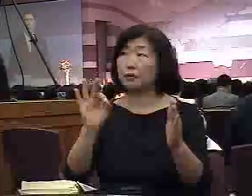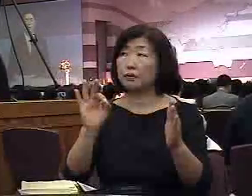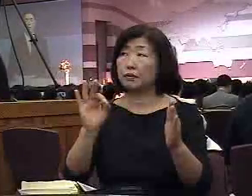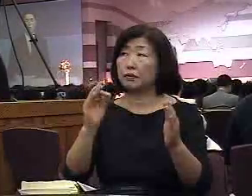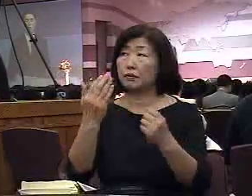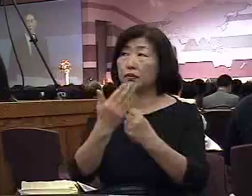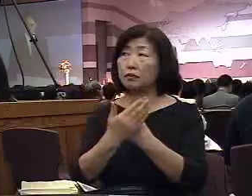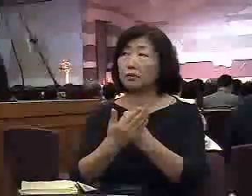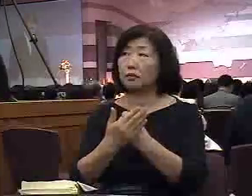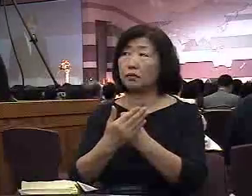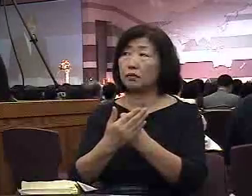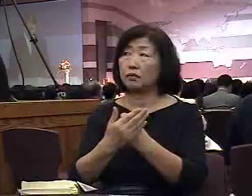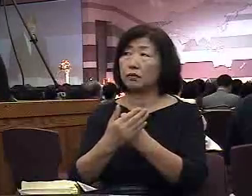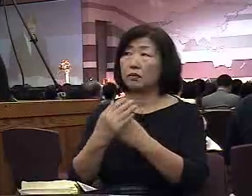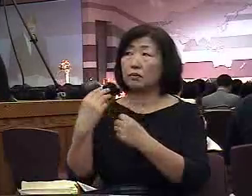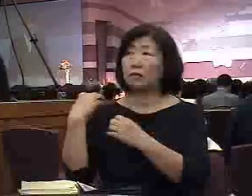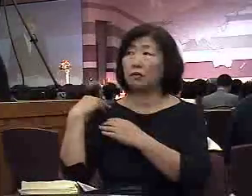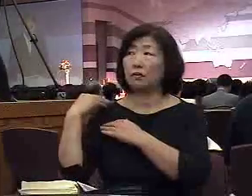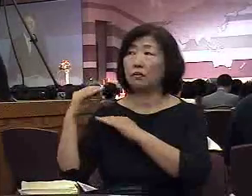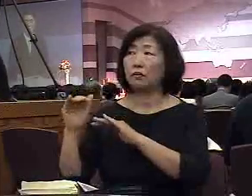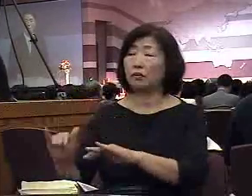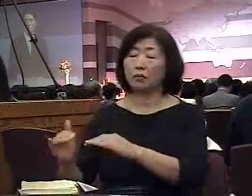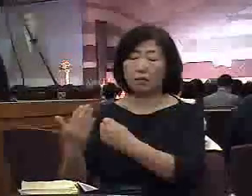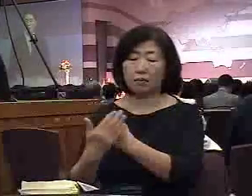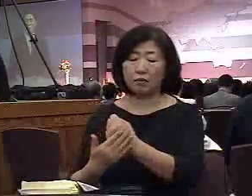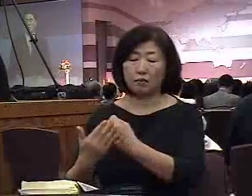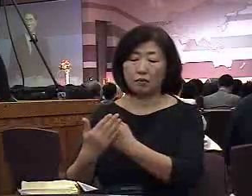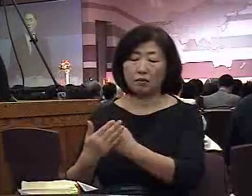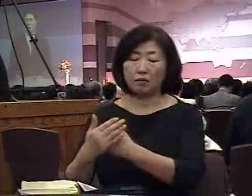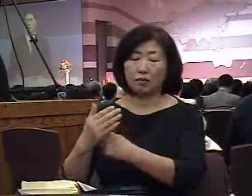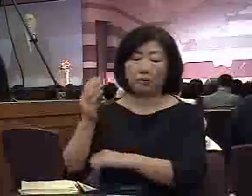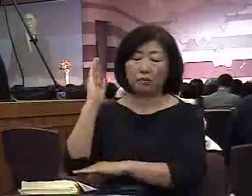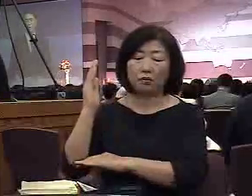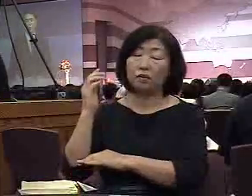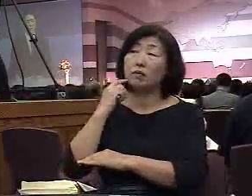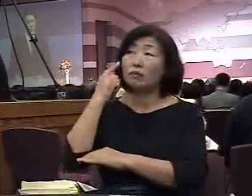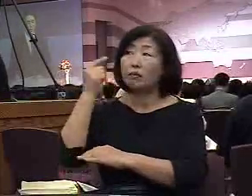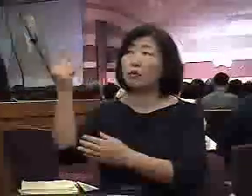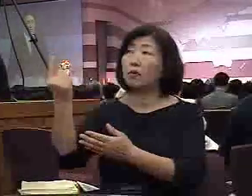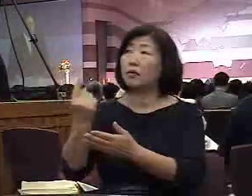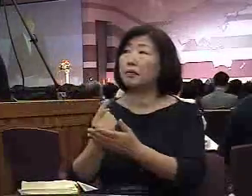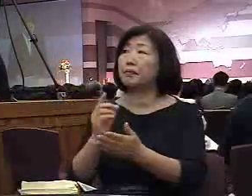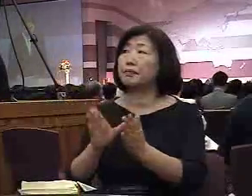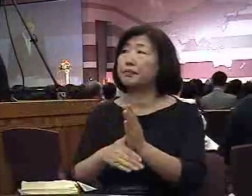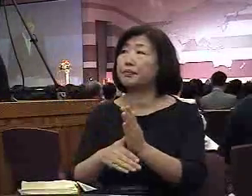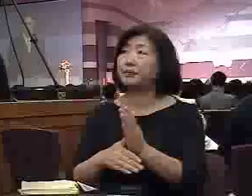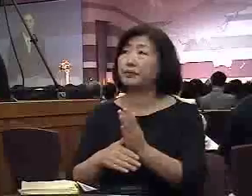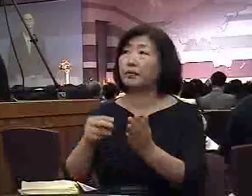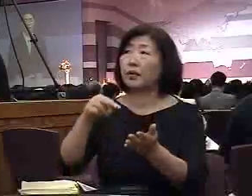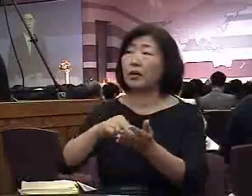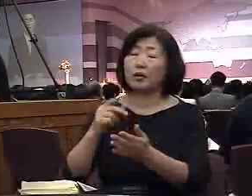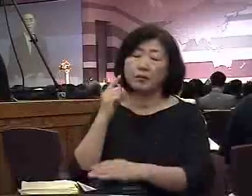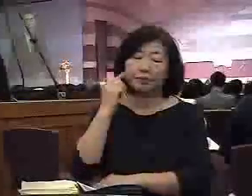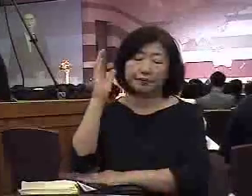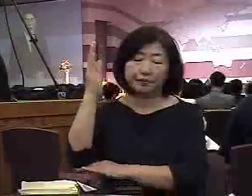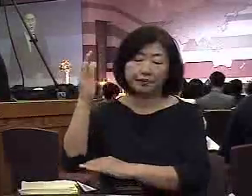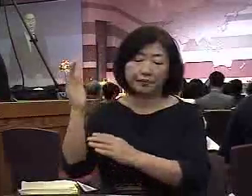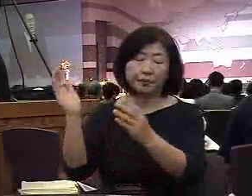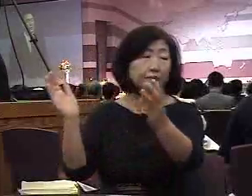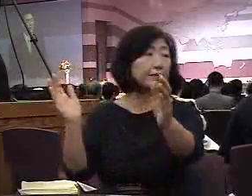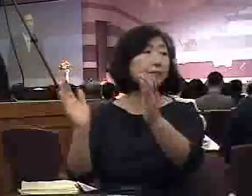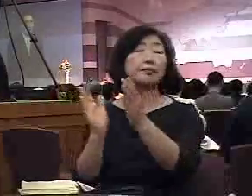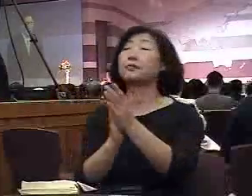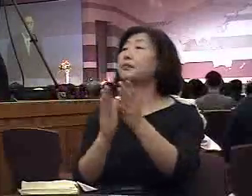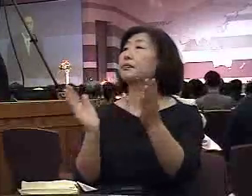축복이라는 제목으로 말씀을 전해주시겠습니다. 우리 목사님 나오실 때 우리 목사님을 세우시는 그 하나님께 영광의 박수 또